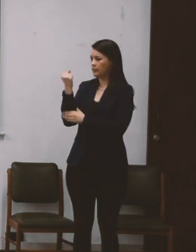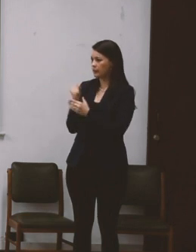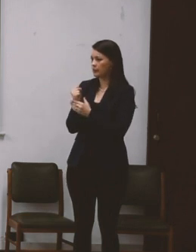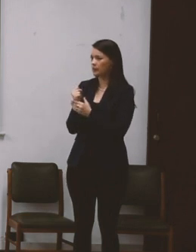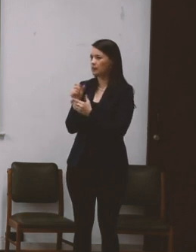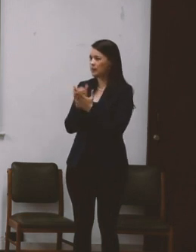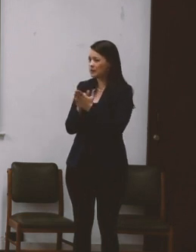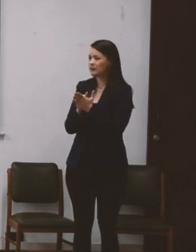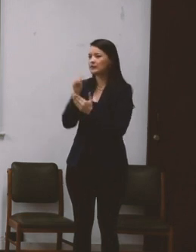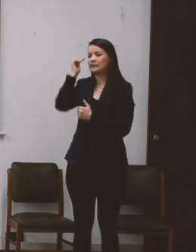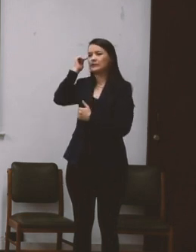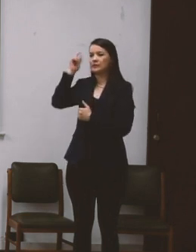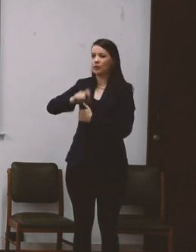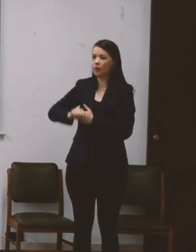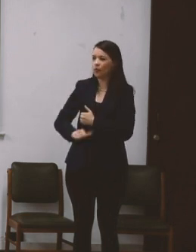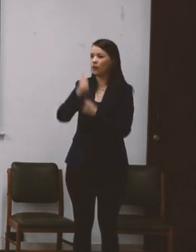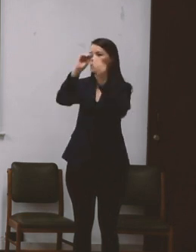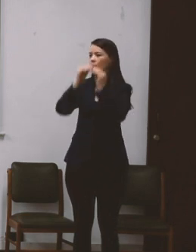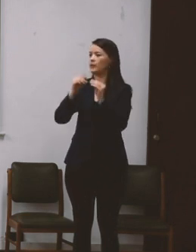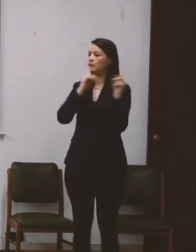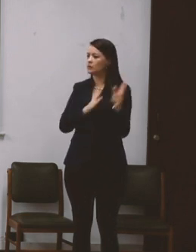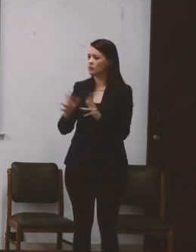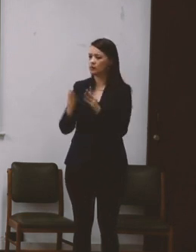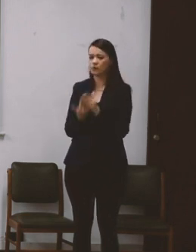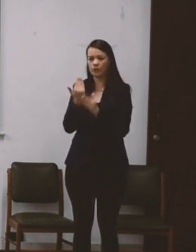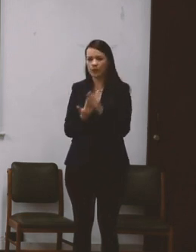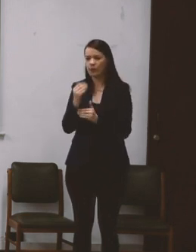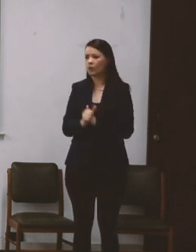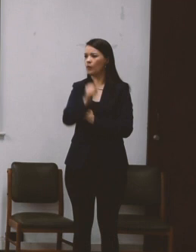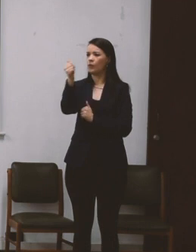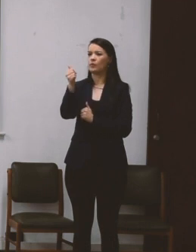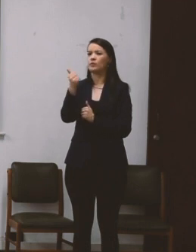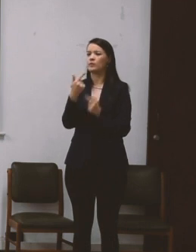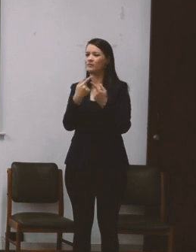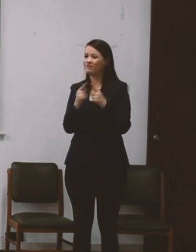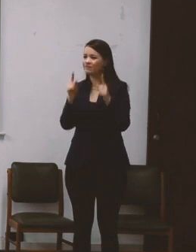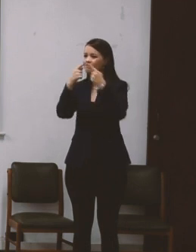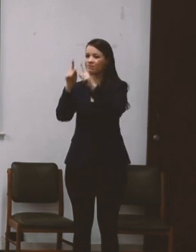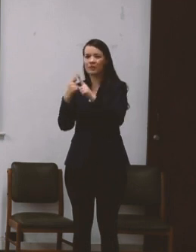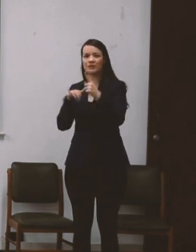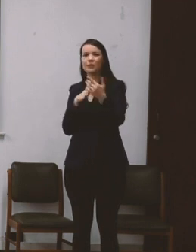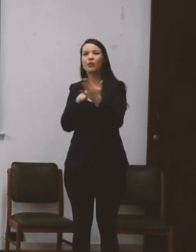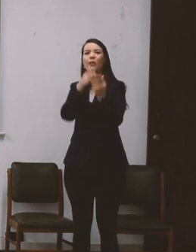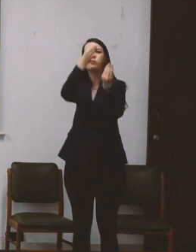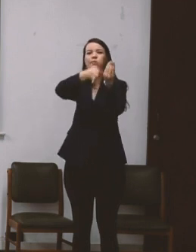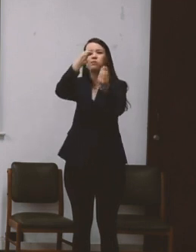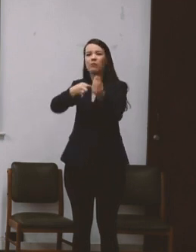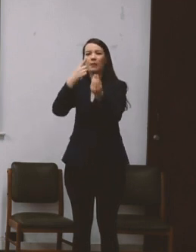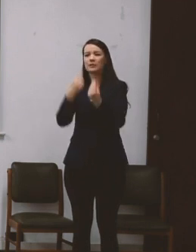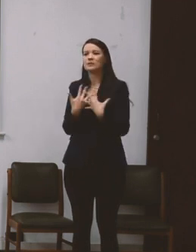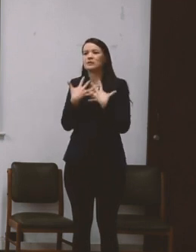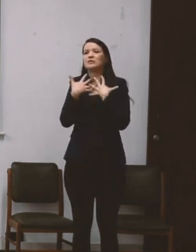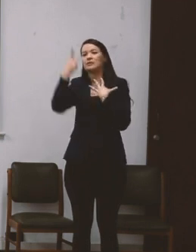habrá que inventar otras narrativas, relatos y figuraciones a distancia y en contra de esa realidad